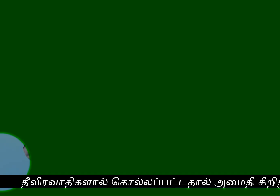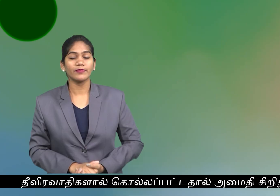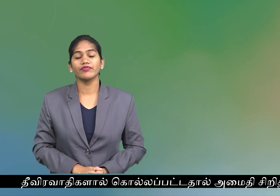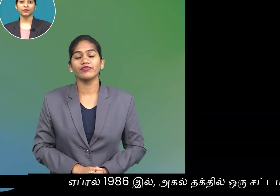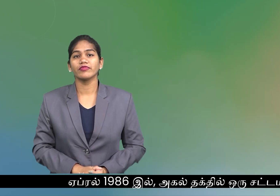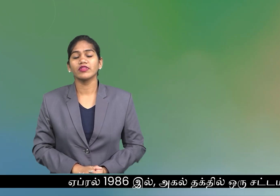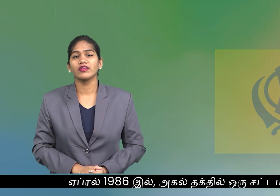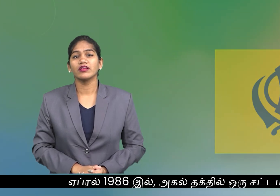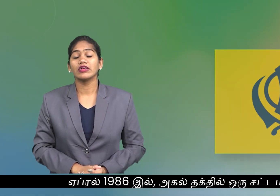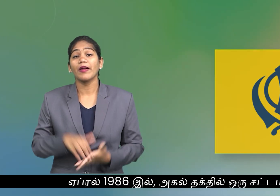ஏப்ரல்